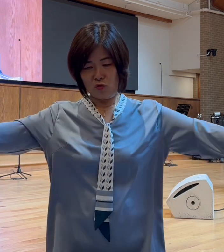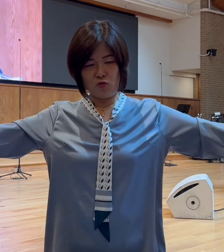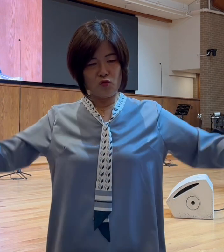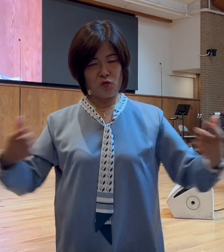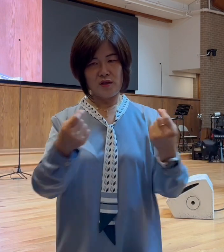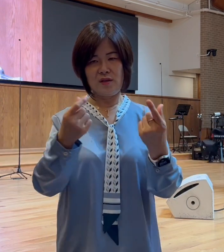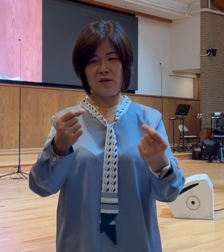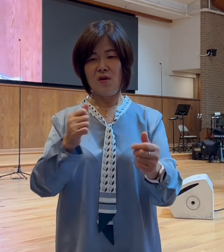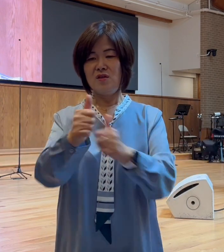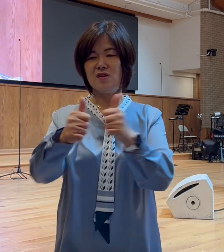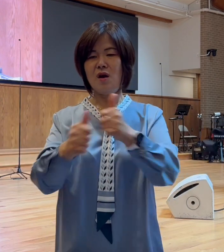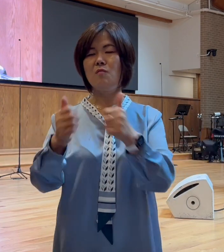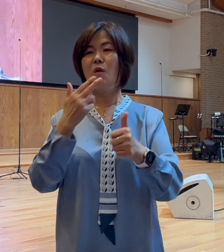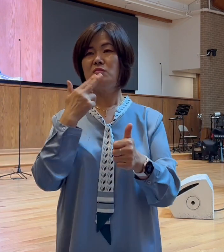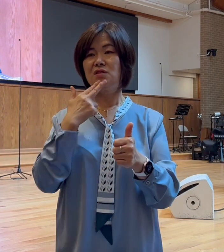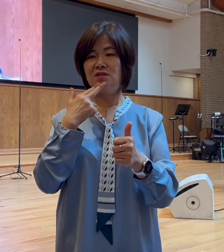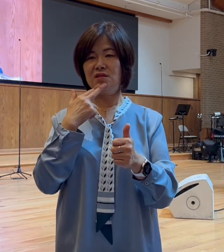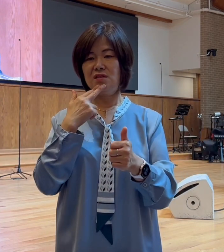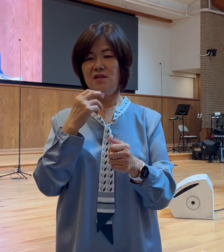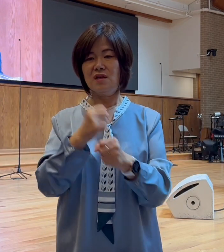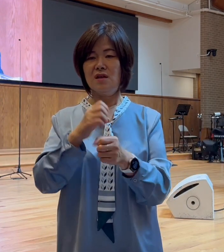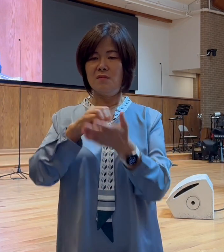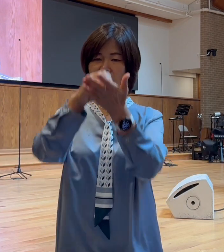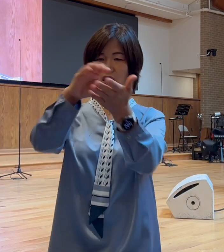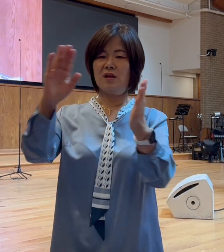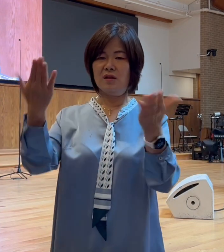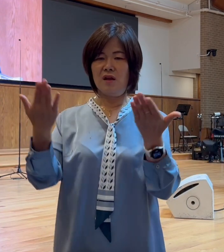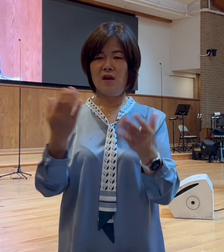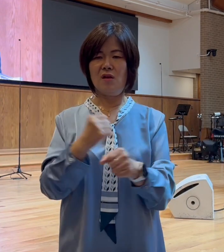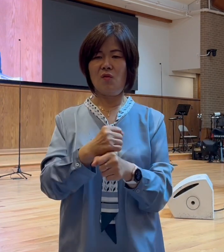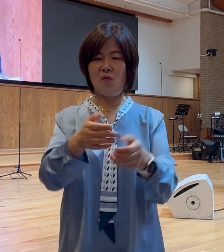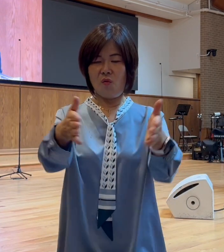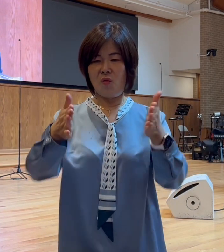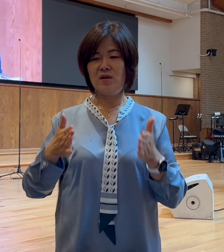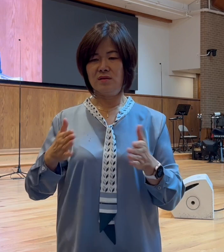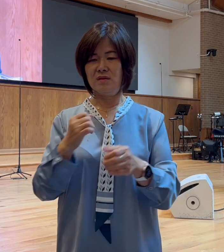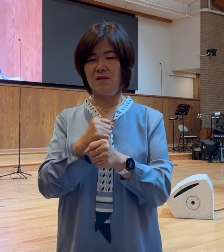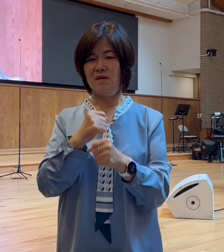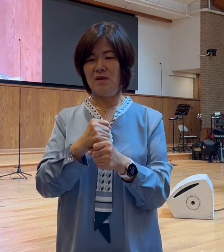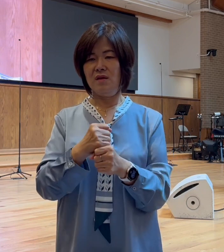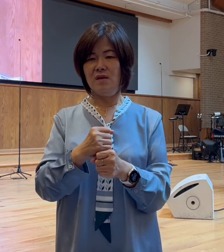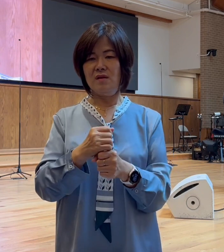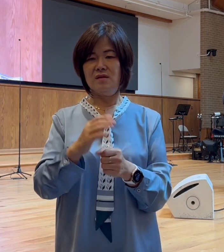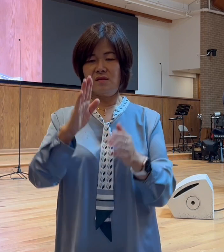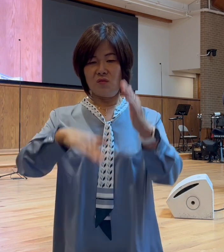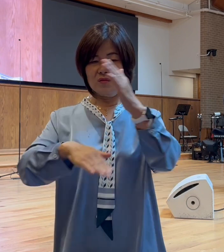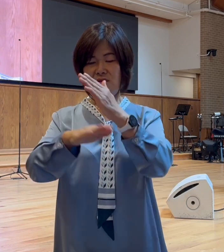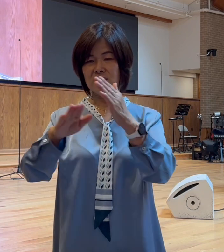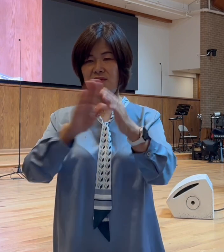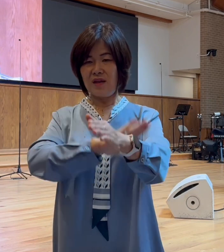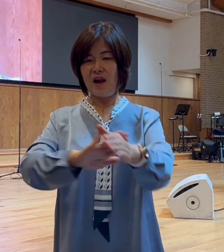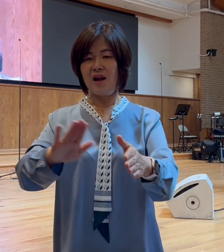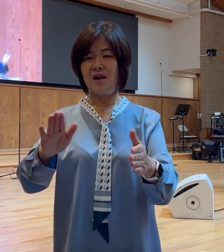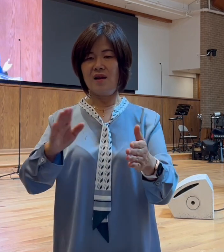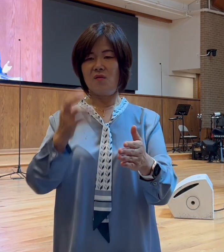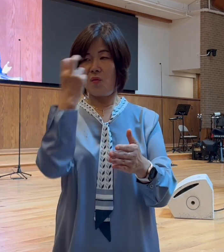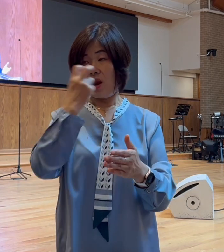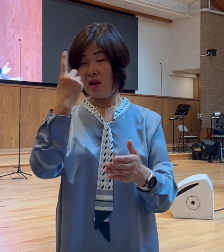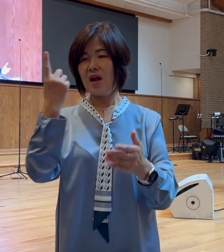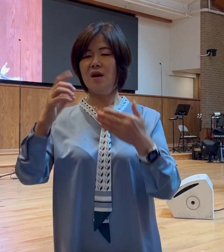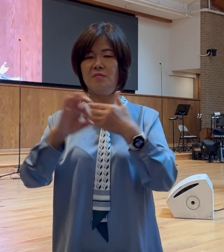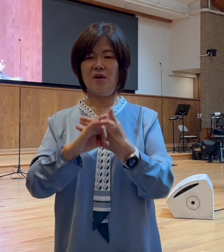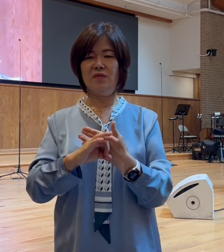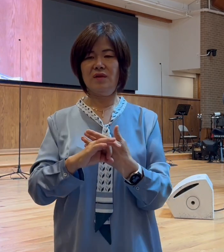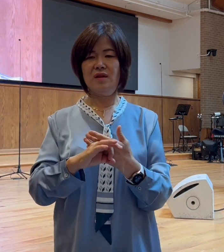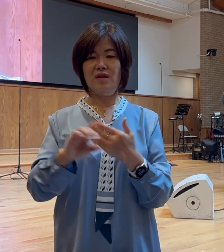시험 안 보고 무시험으로 이제 입학하게 하고 과정을 공정하게 관리하면 그 다음에